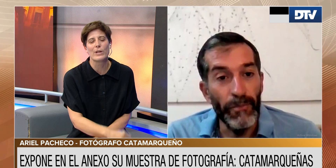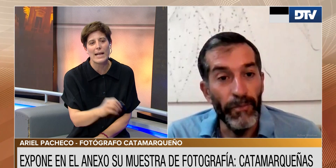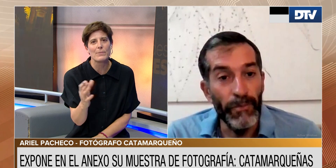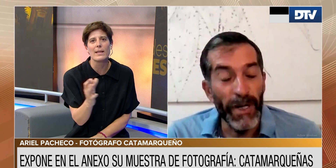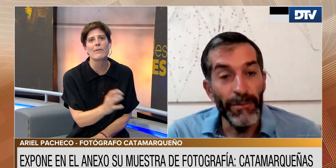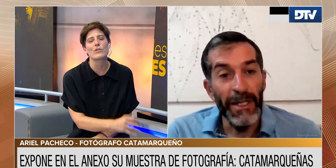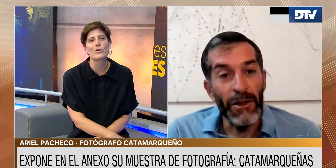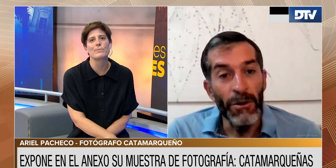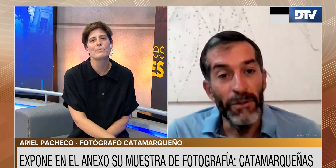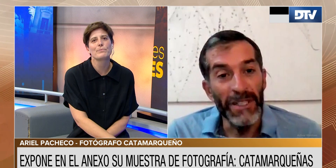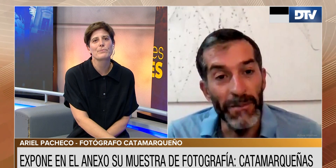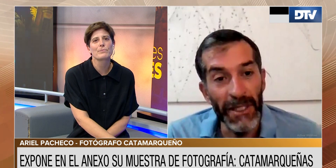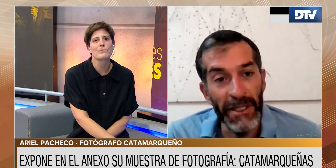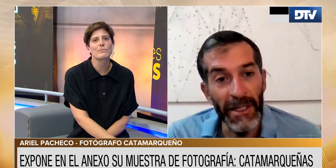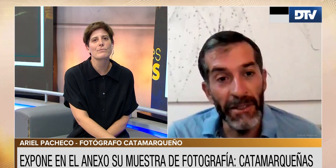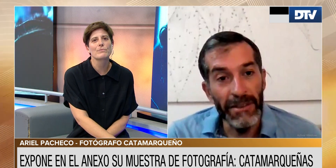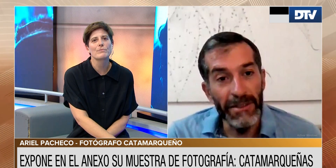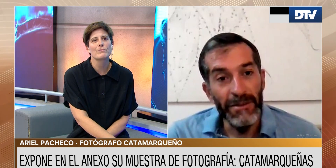momento lo que captes de la Para mí foto? era como